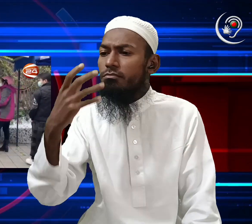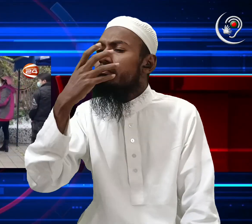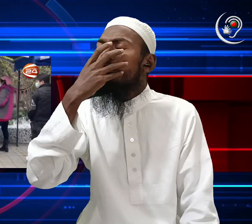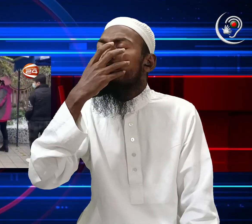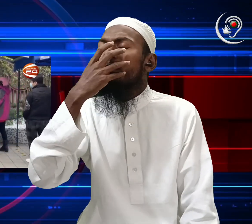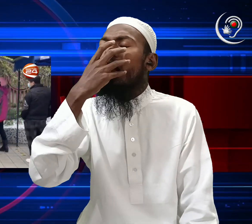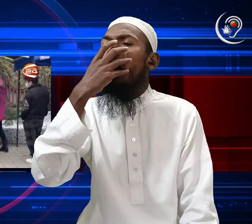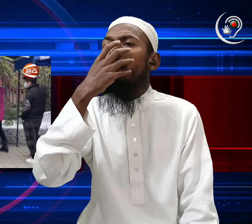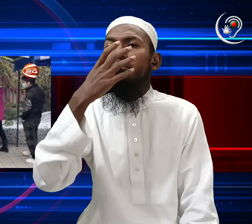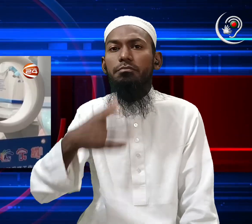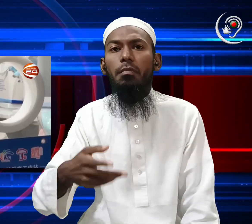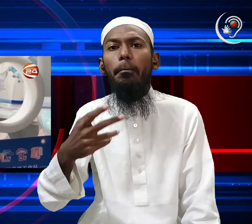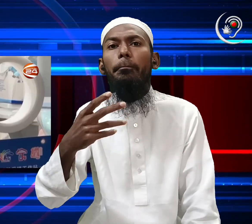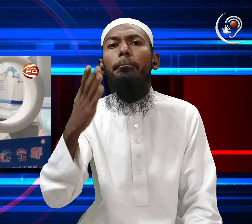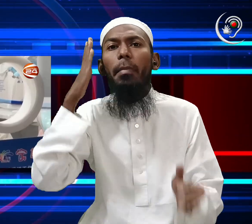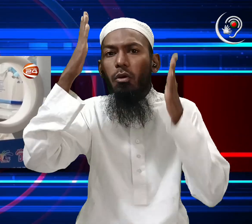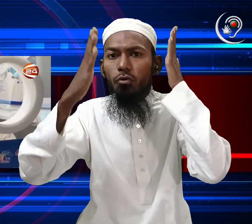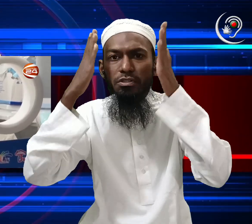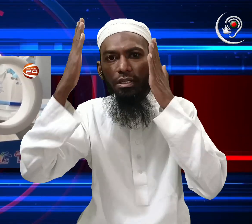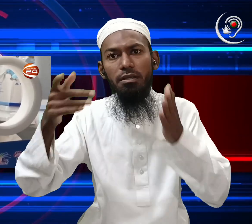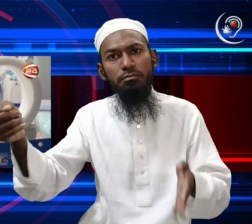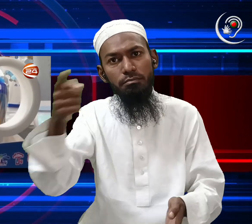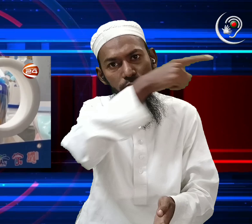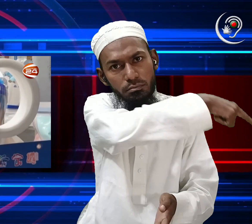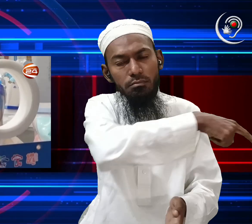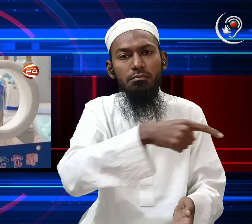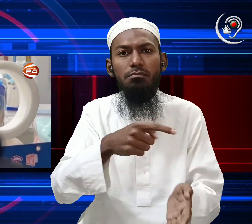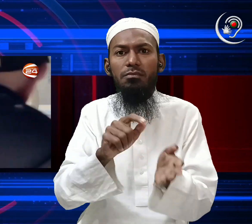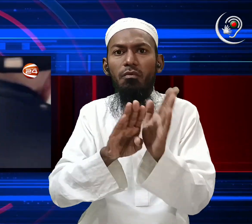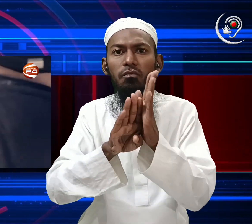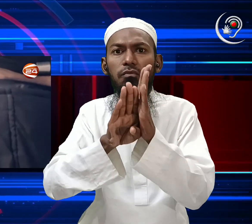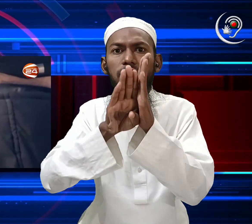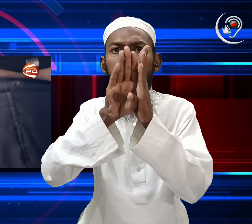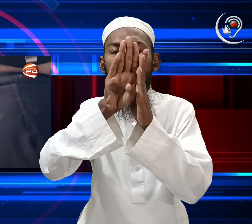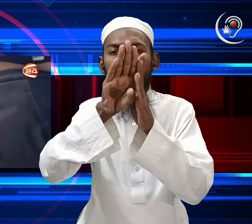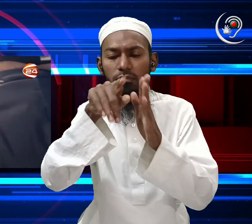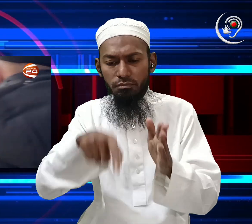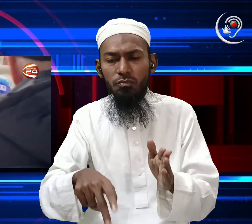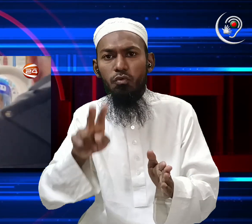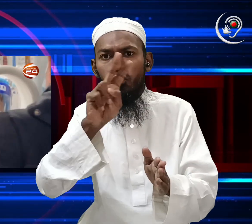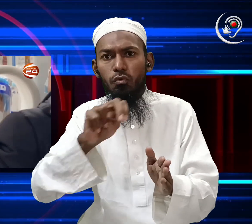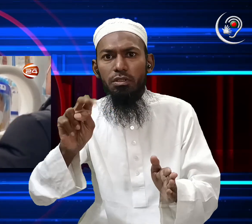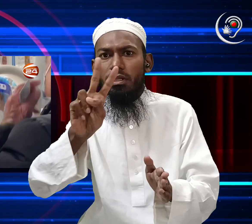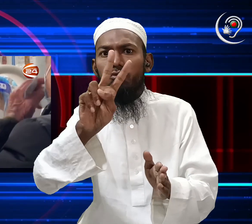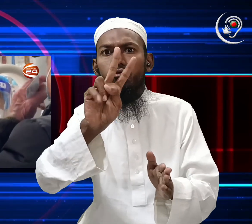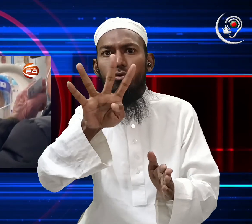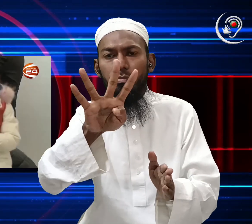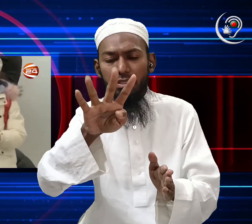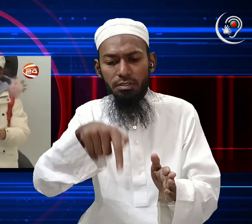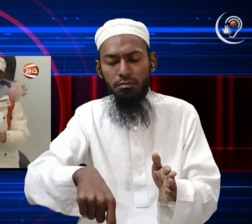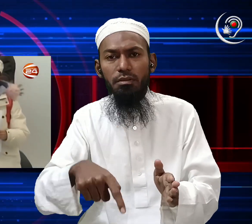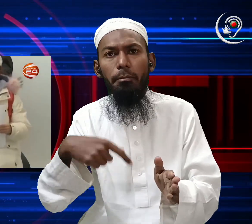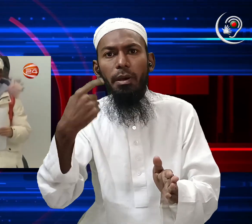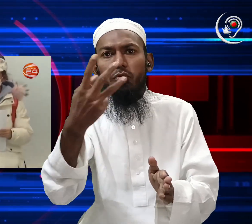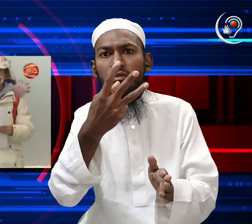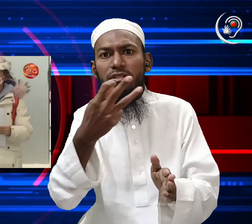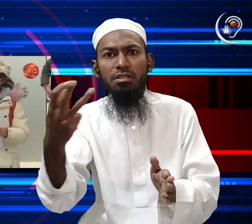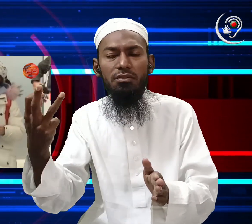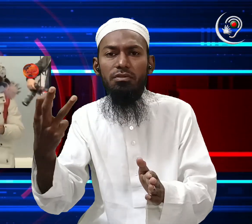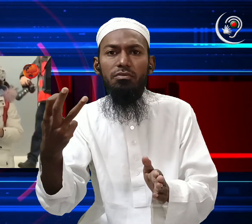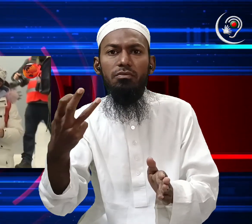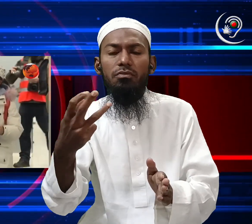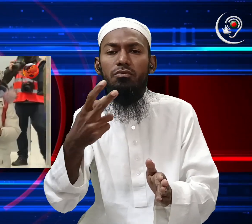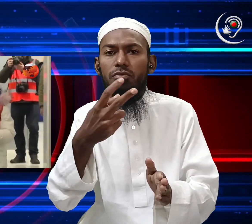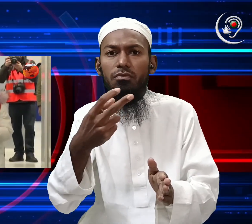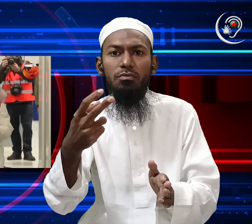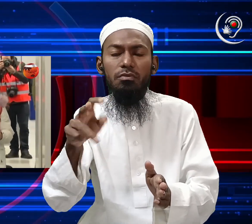মালয়েশিয়ায় HMPV আক্রান্ত রোগী বাড়ছে। 2024 সালে 327টি রিপোর্ট পাওয়া গিয়েছে। 2023 সালে যার সংখ্যা ছিল